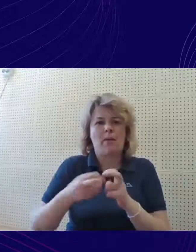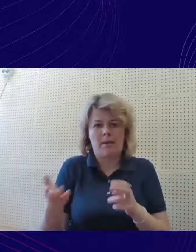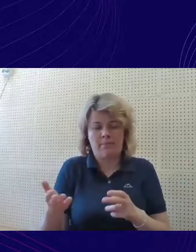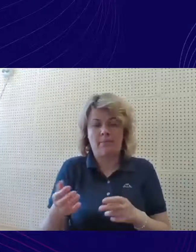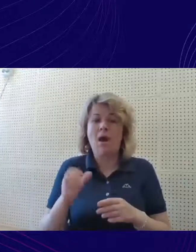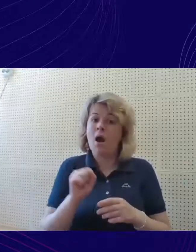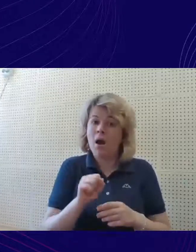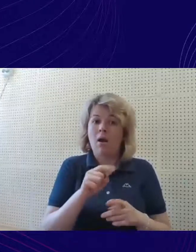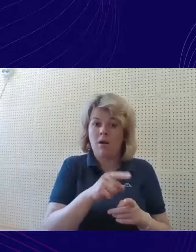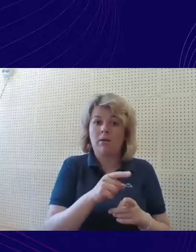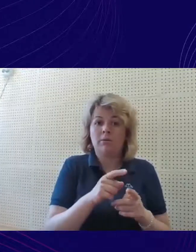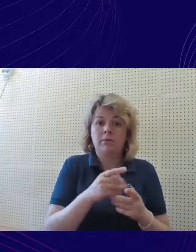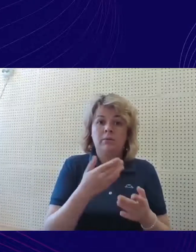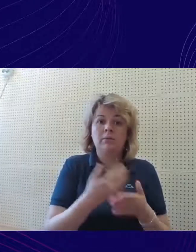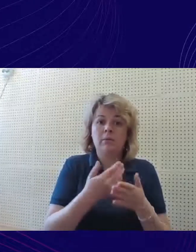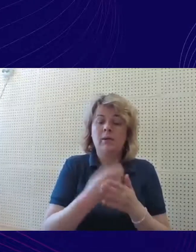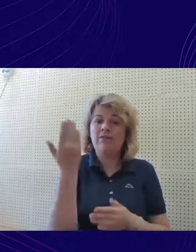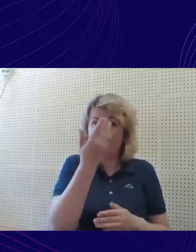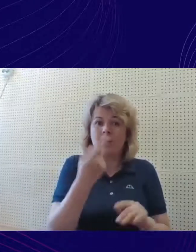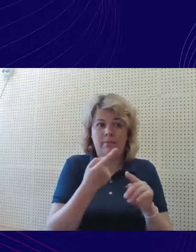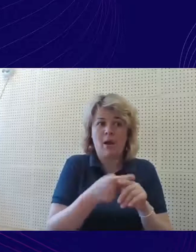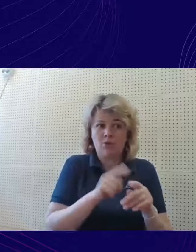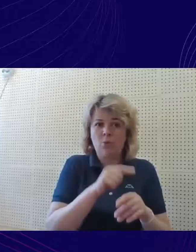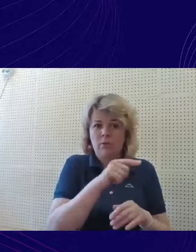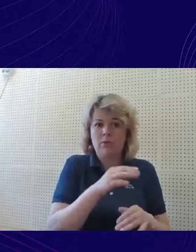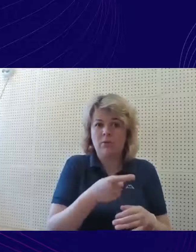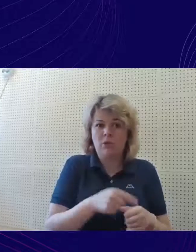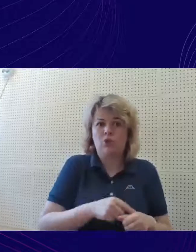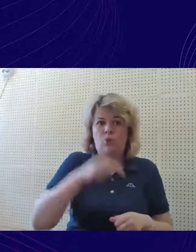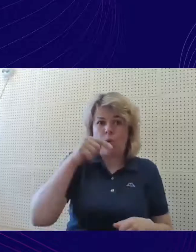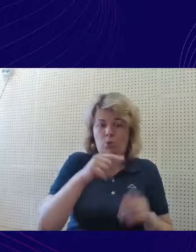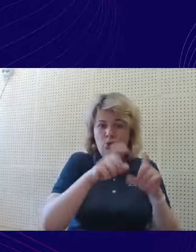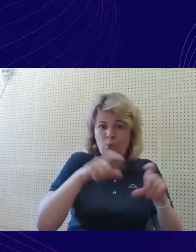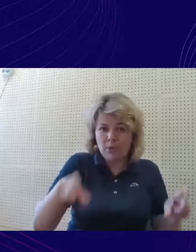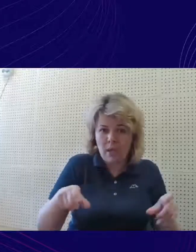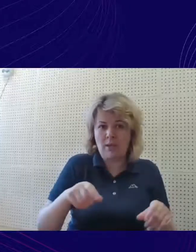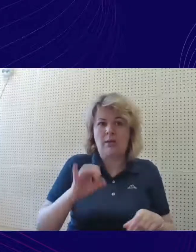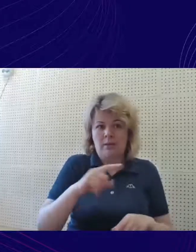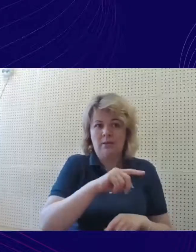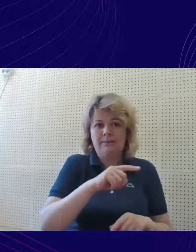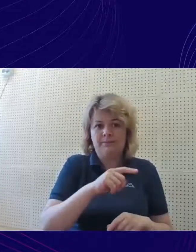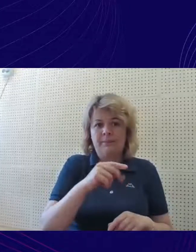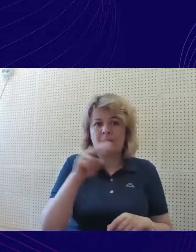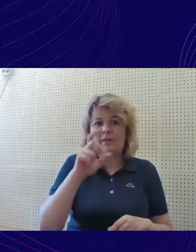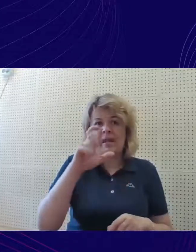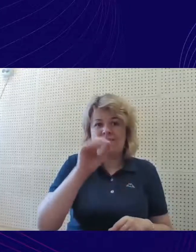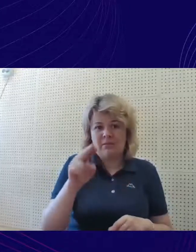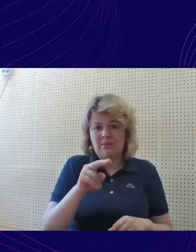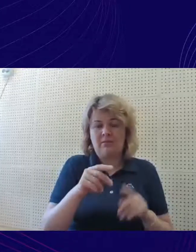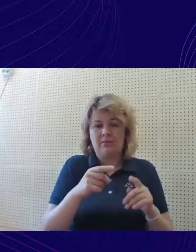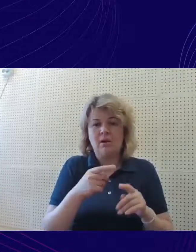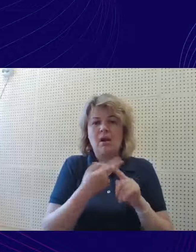в историю, несмотря на то, что он вытворял, даже профессиональным назвать-то